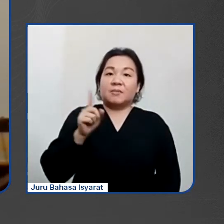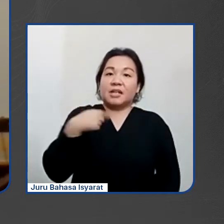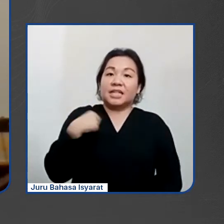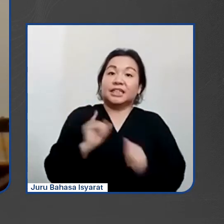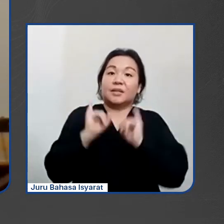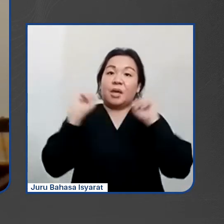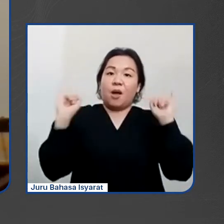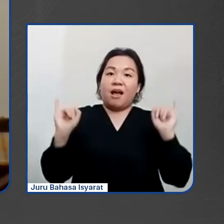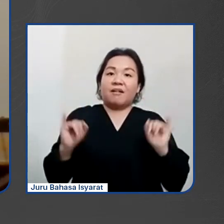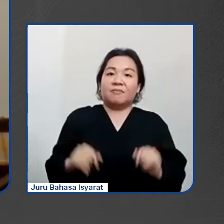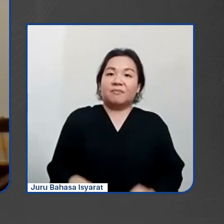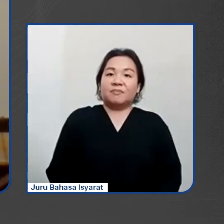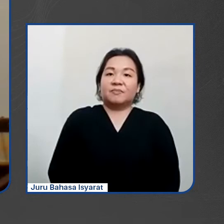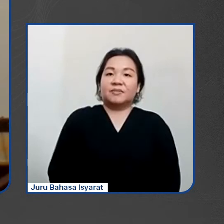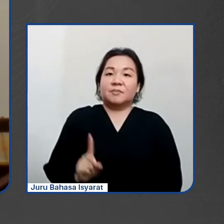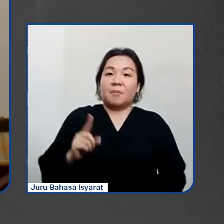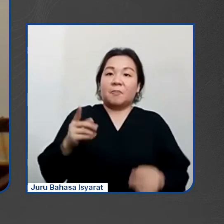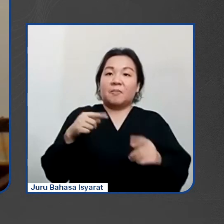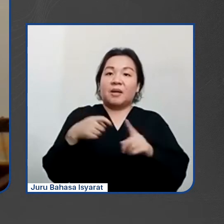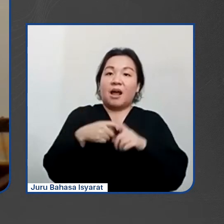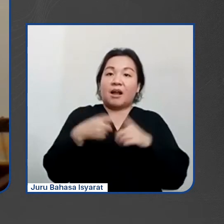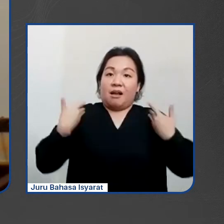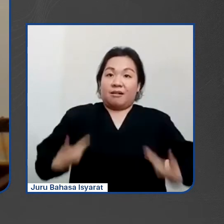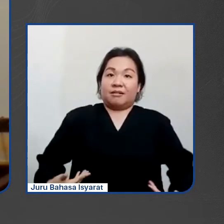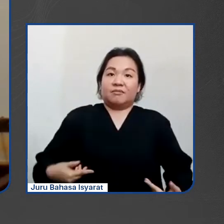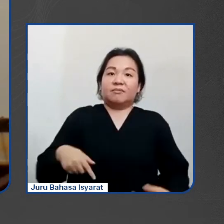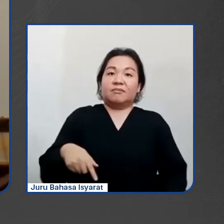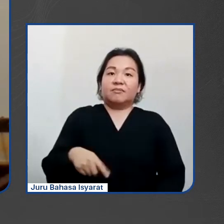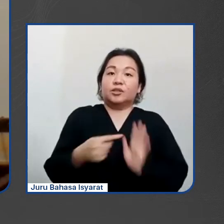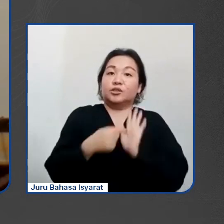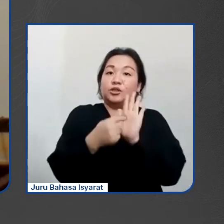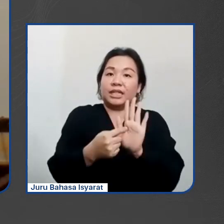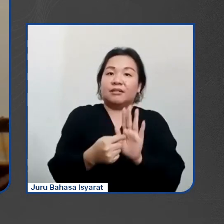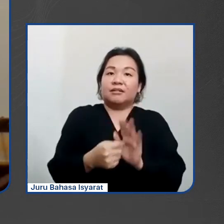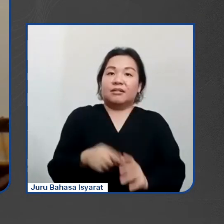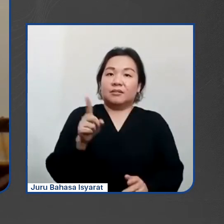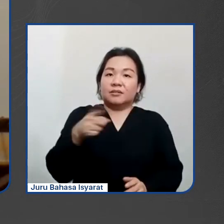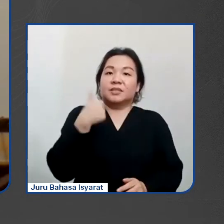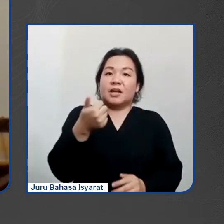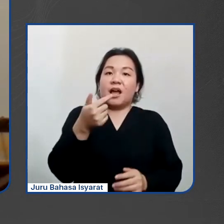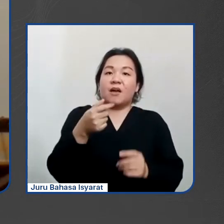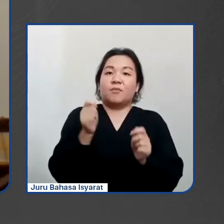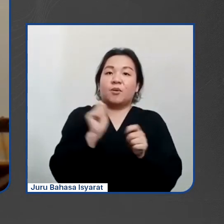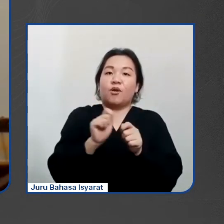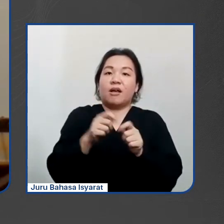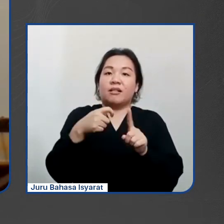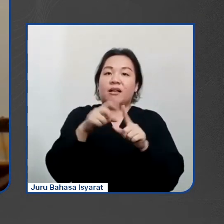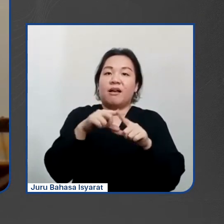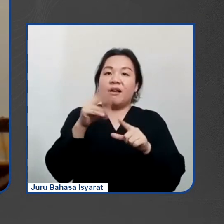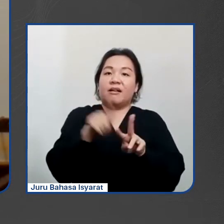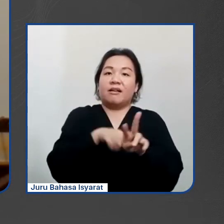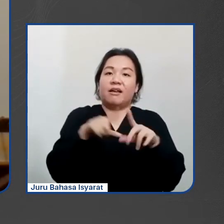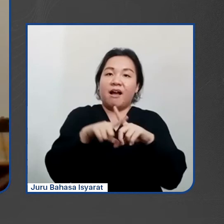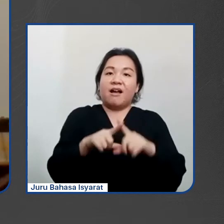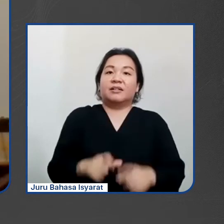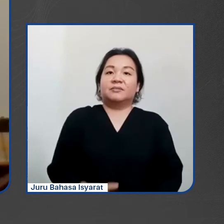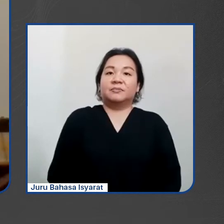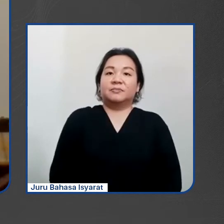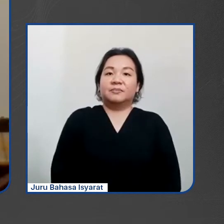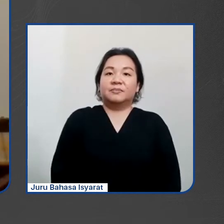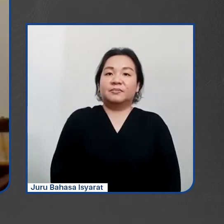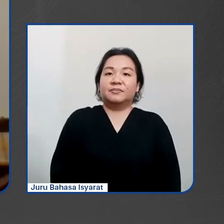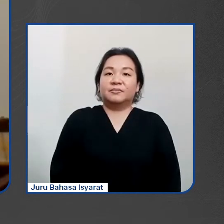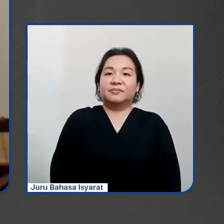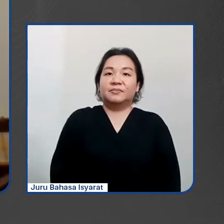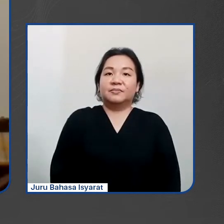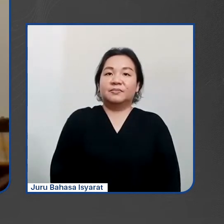keadaan kita saat ini, kita tunjukin bahwa kita bisa berkarya, kita tunjukin bahwa kita produktif. Jadi kita bisa